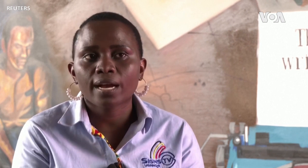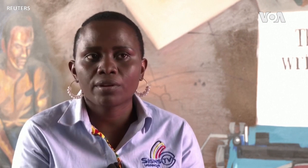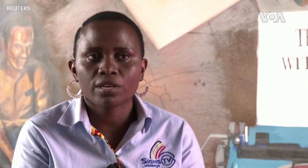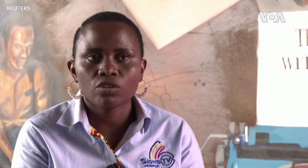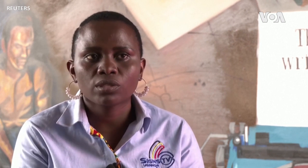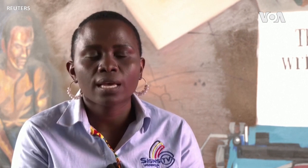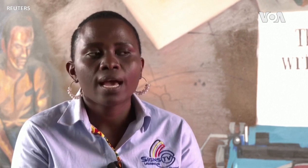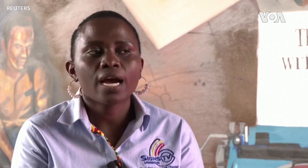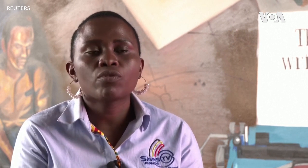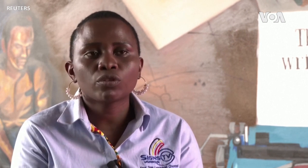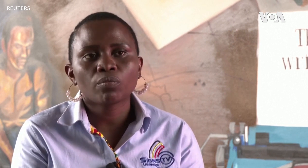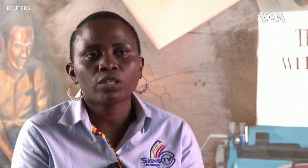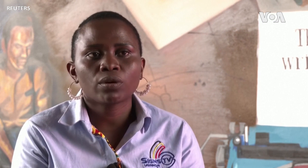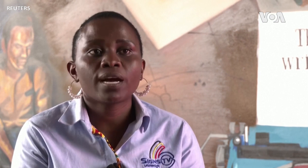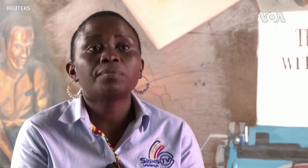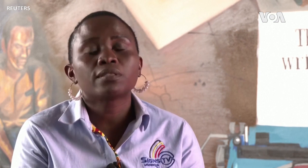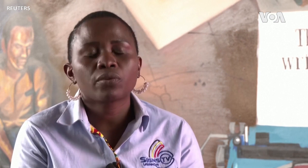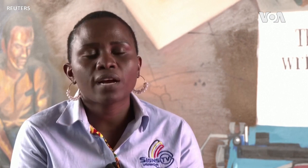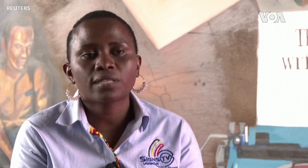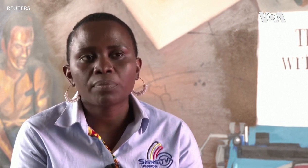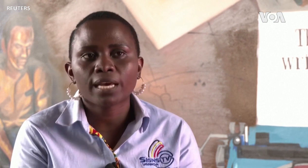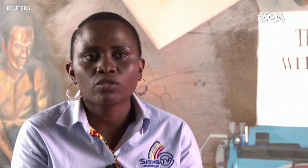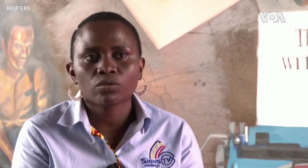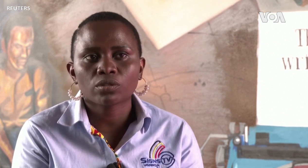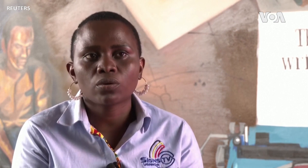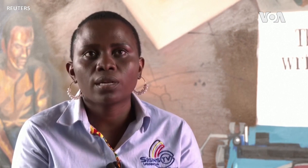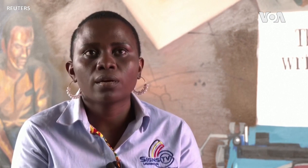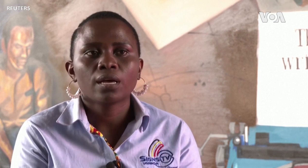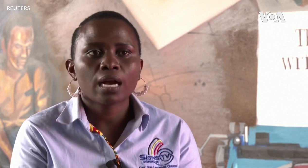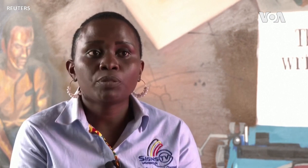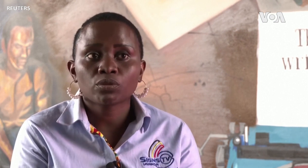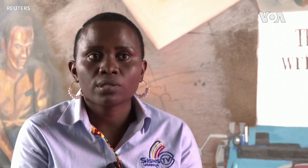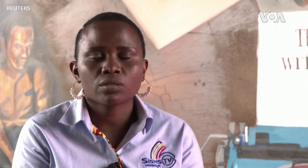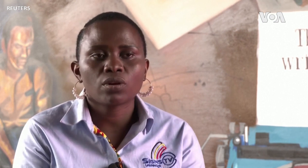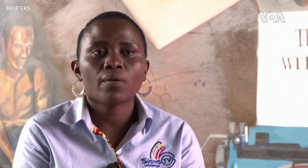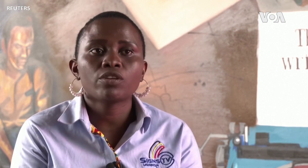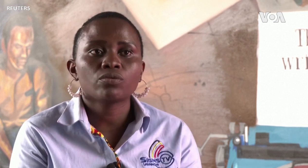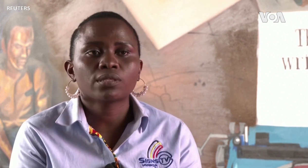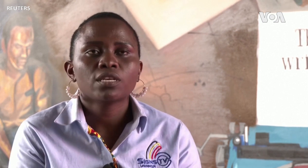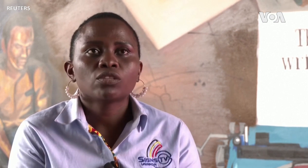les informations et nous nous assurons également que nos informations soient sous-titrées. Donc en gros, tout le monde peut y avoir accès.